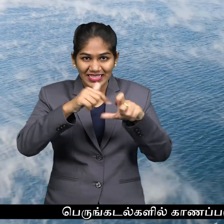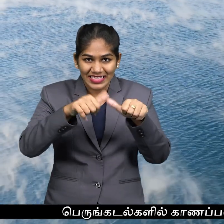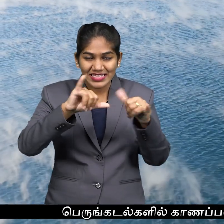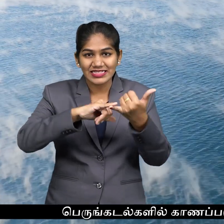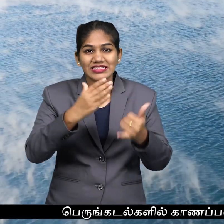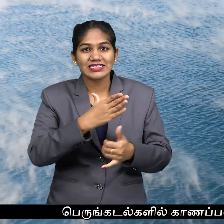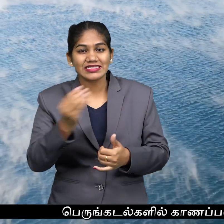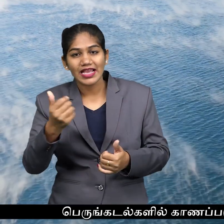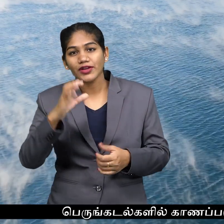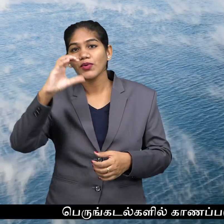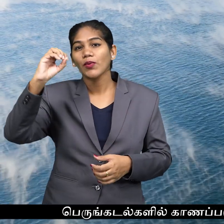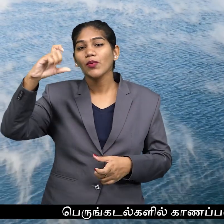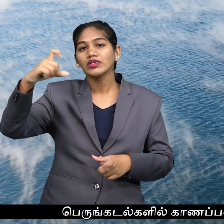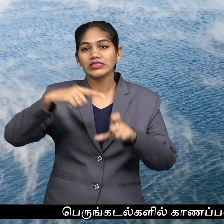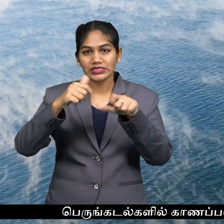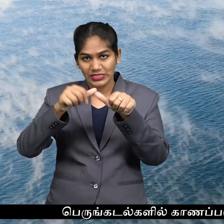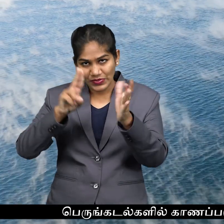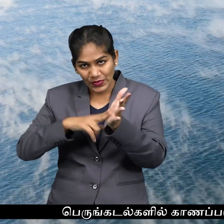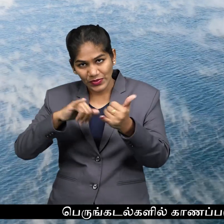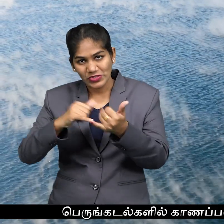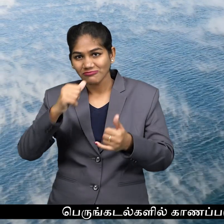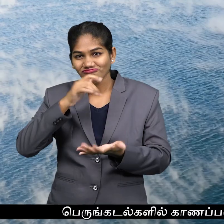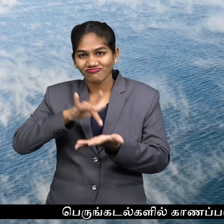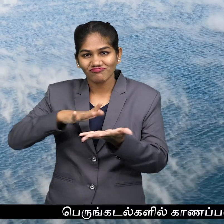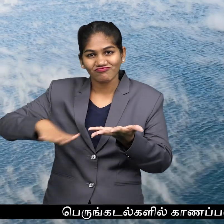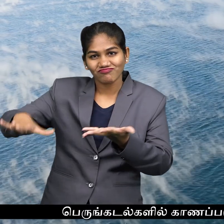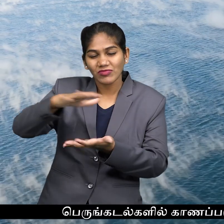பெருங்கடல்களில் காணப்படுகிறது மற்றும் உப்புத்தன்மை கொண்டது.